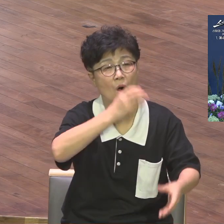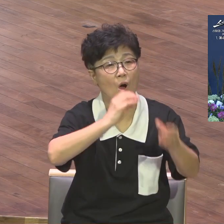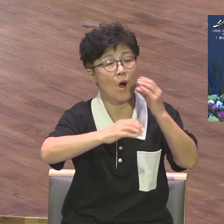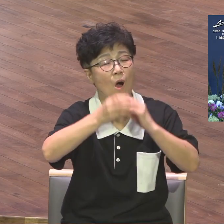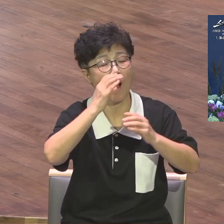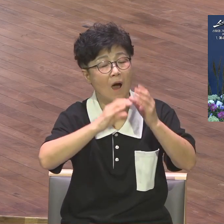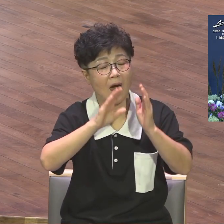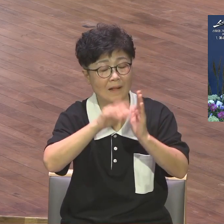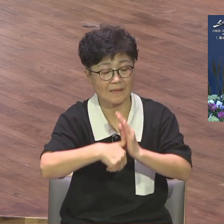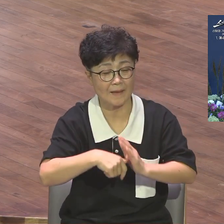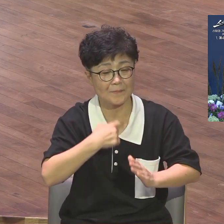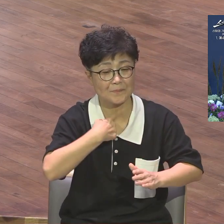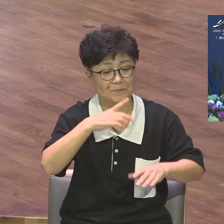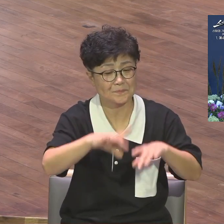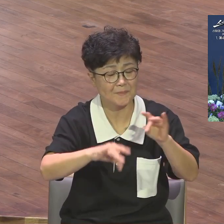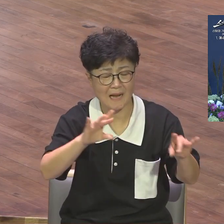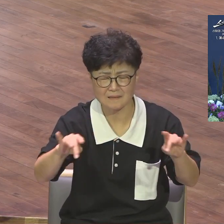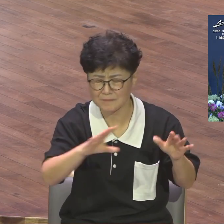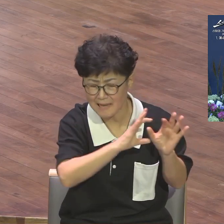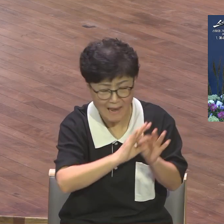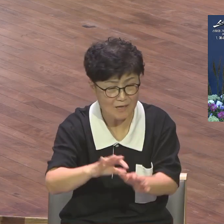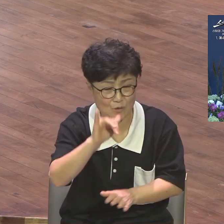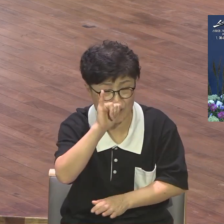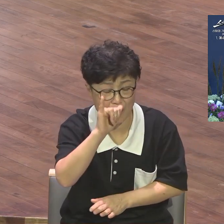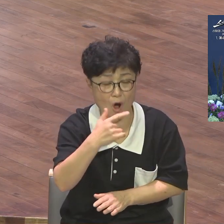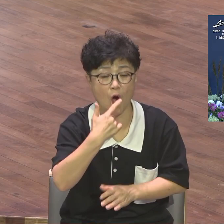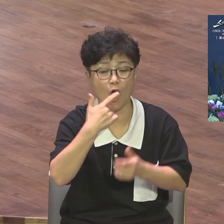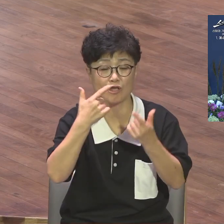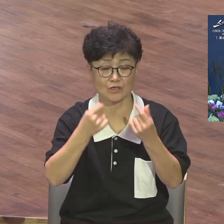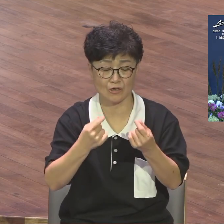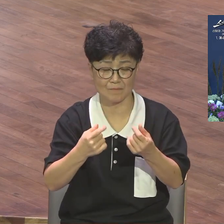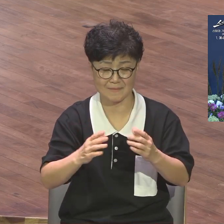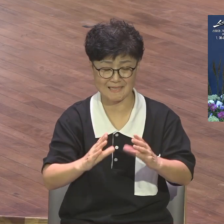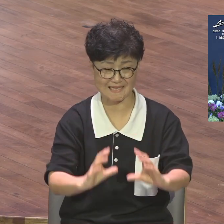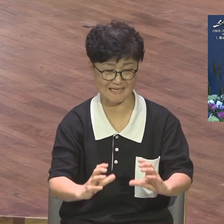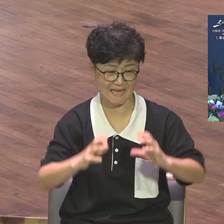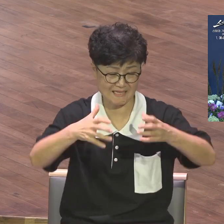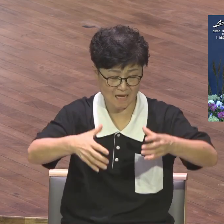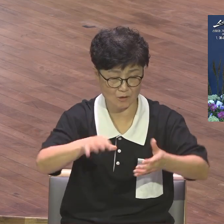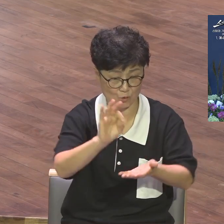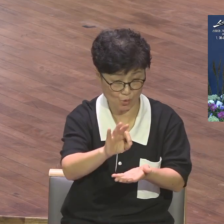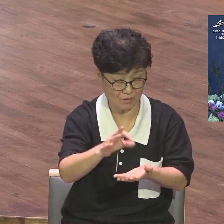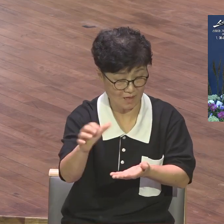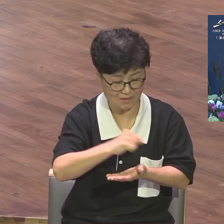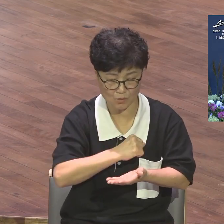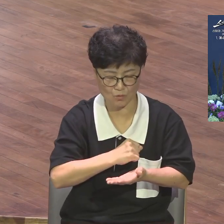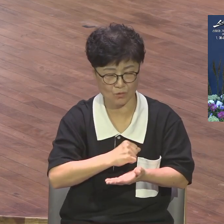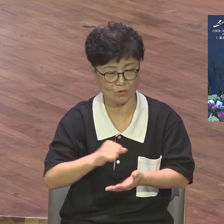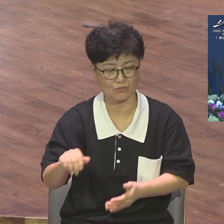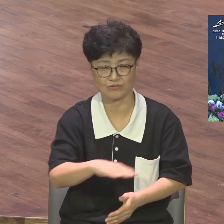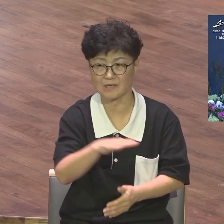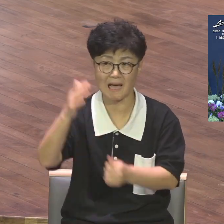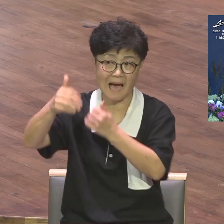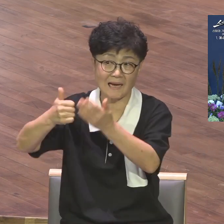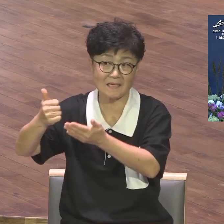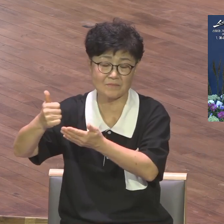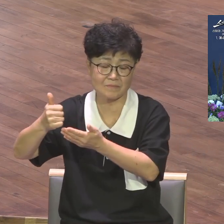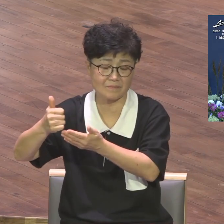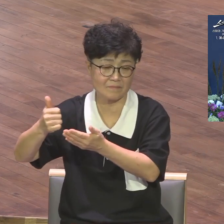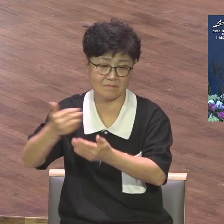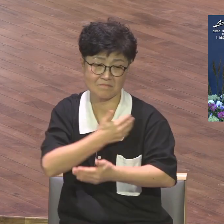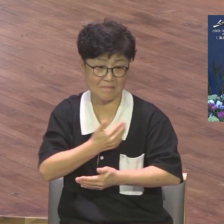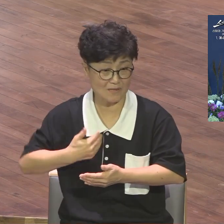영혼의 갈증은 절대로 이 땅의 것으로 채워질 수 없다라는 사실입니다. 하나님이 없는 인생